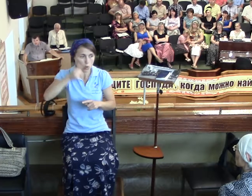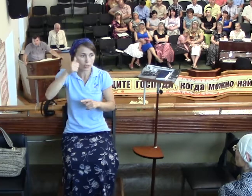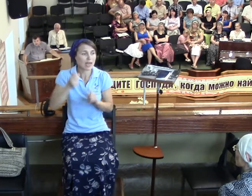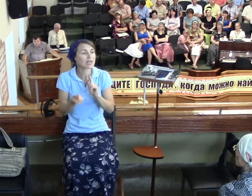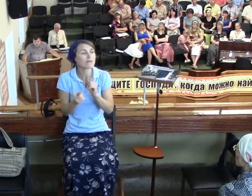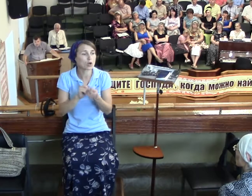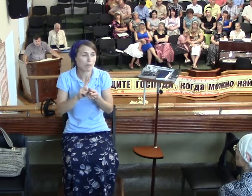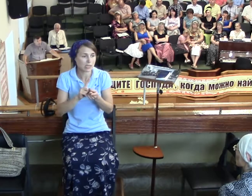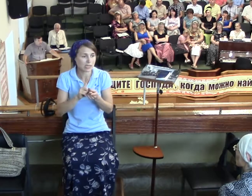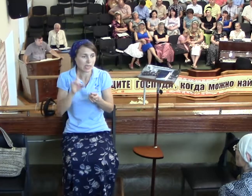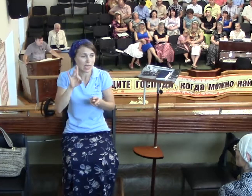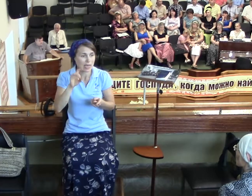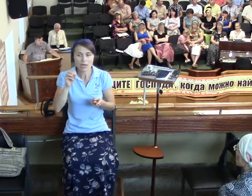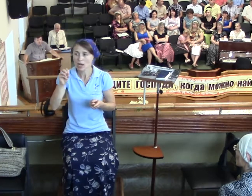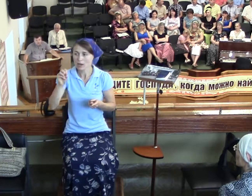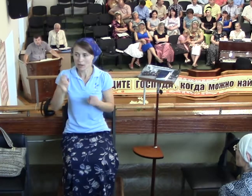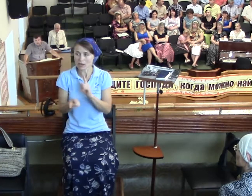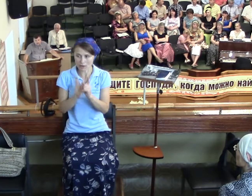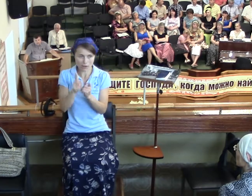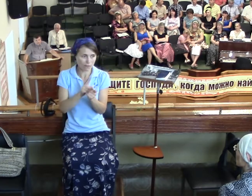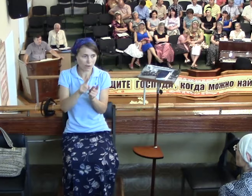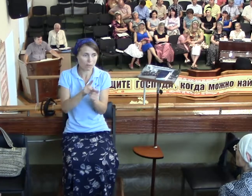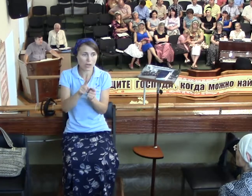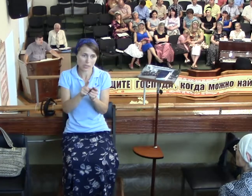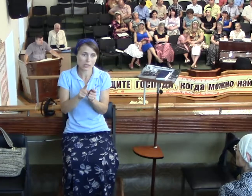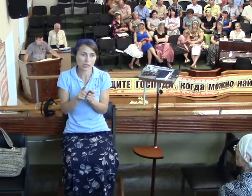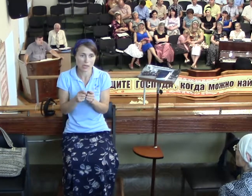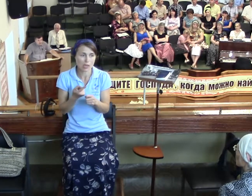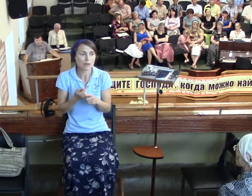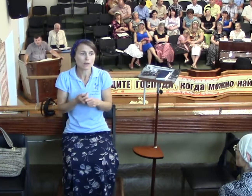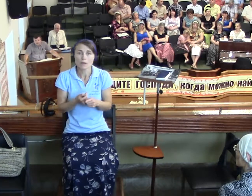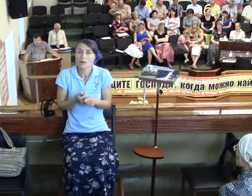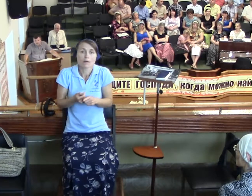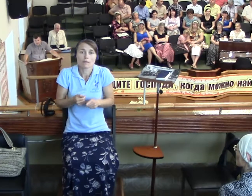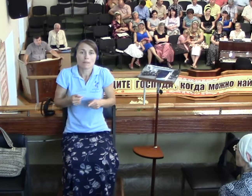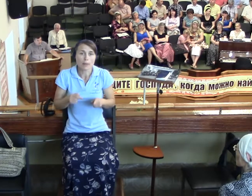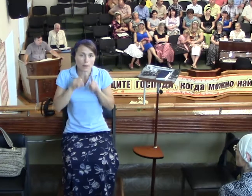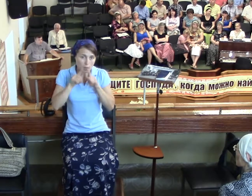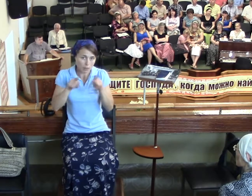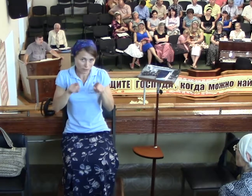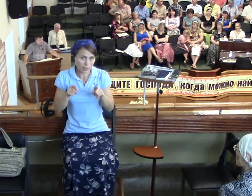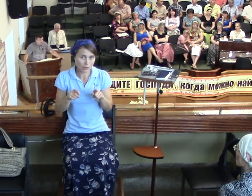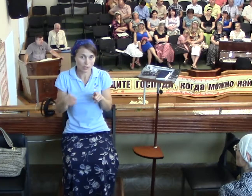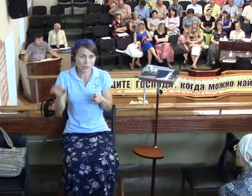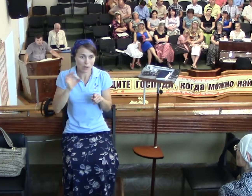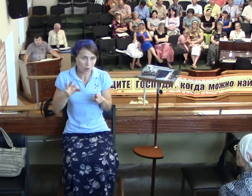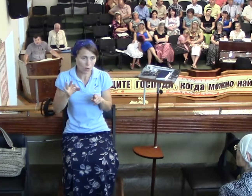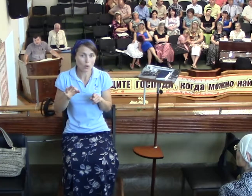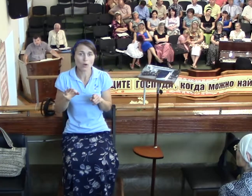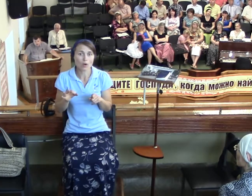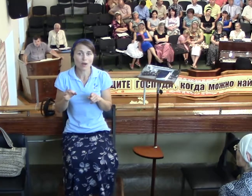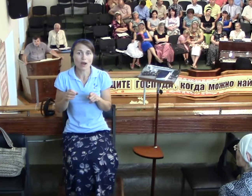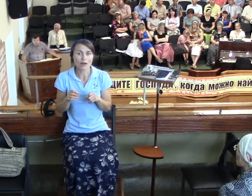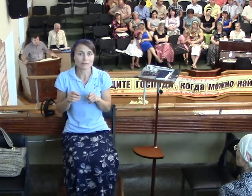как раз те же самые истины. Только благодатью, только Писание, только Богу славу,